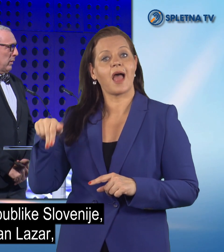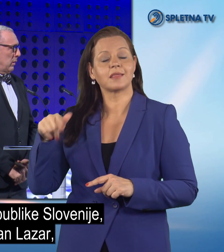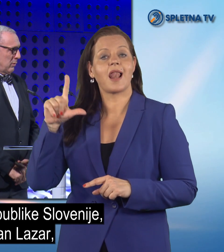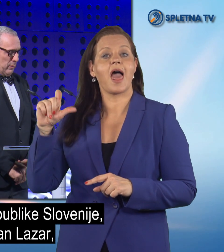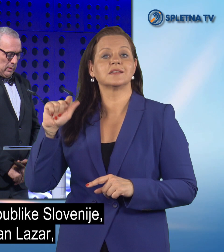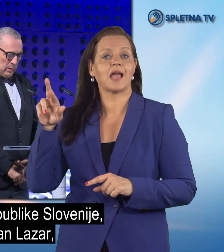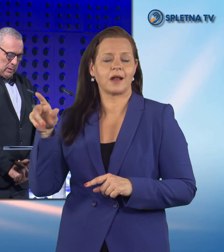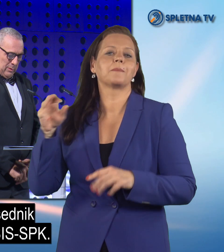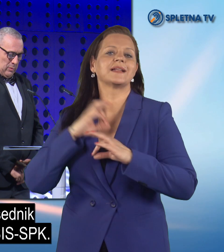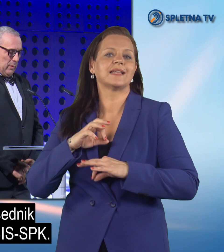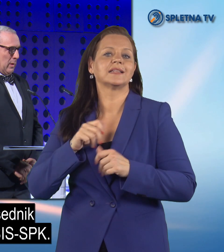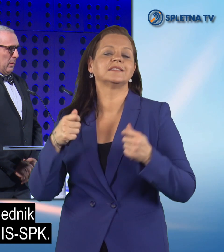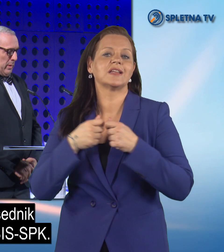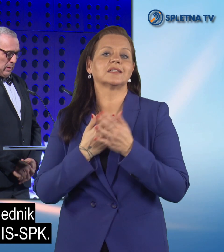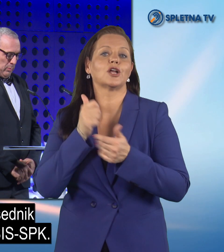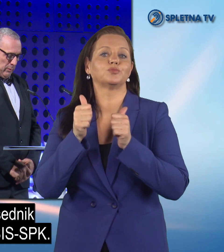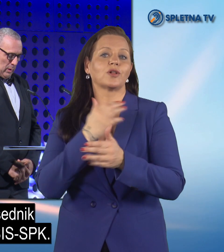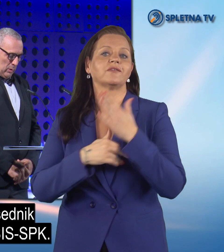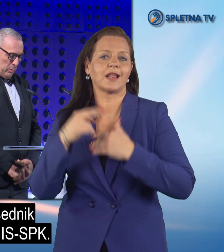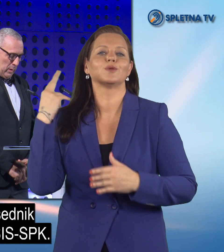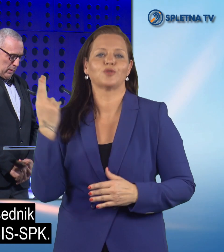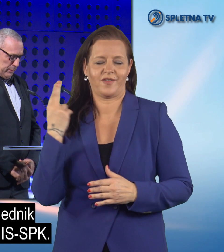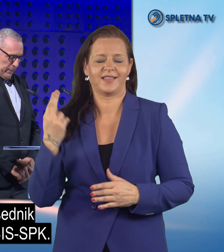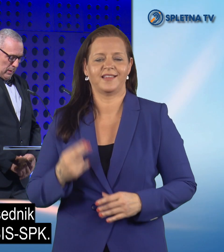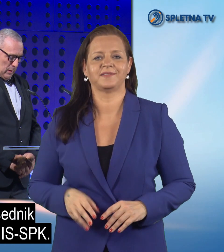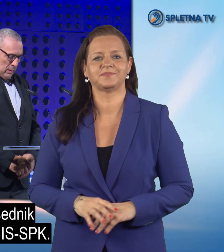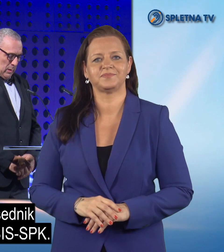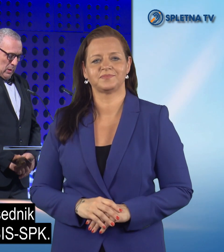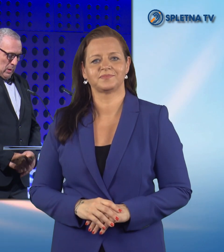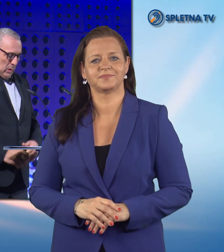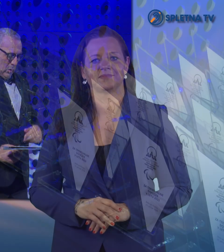in Damjan Lazar, predsednik zveze Šiš SPK.